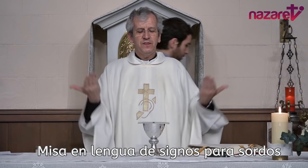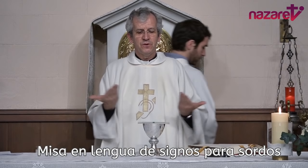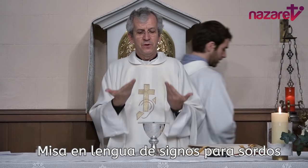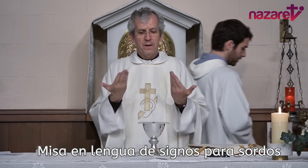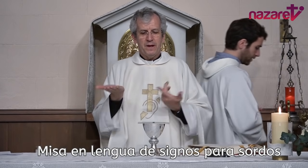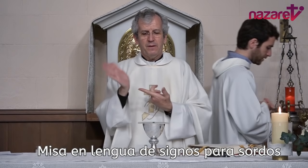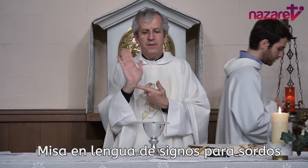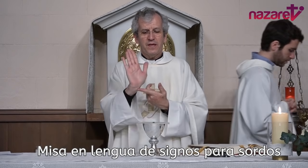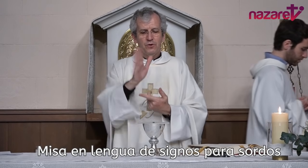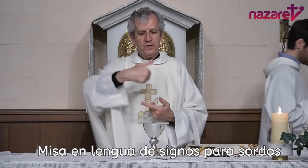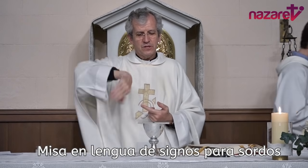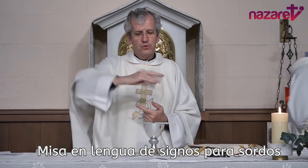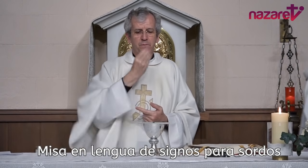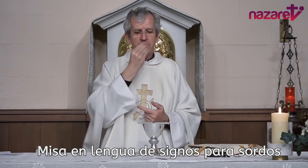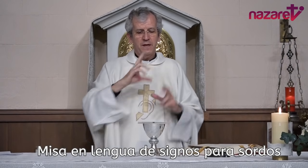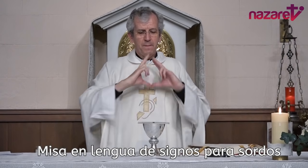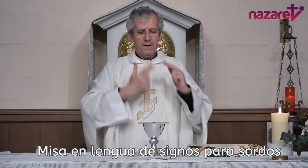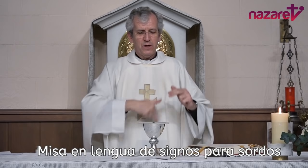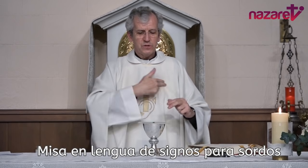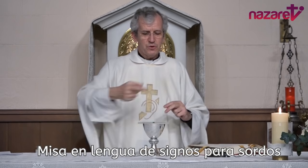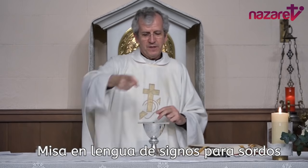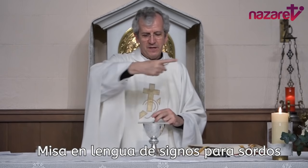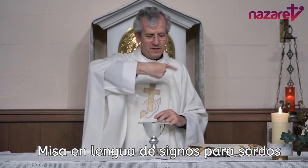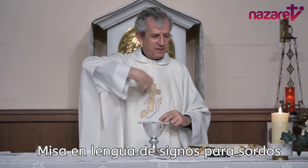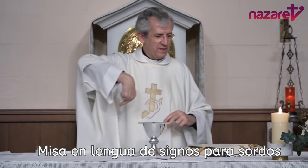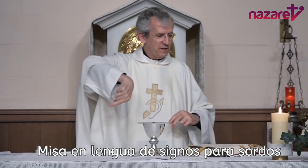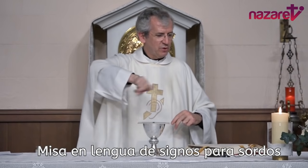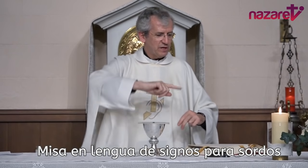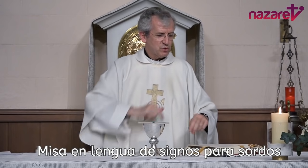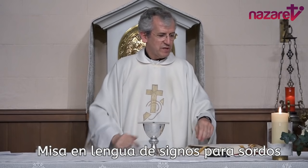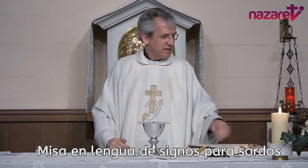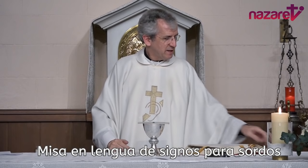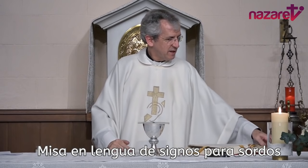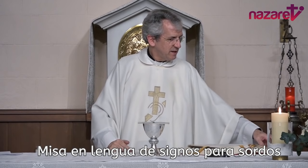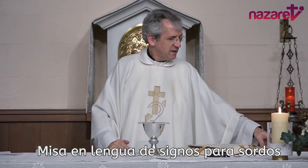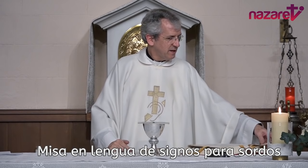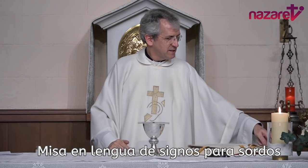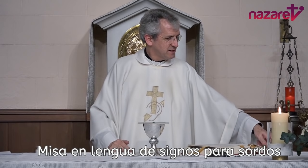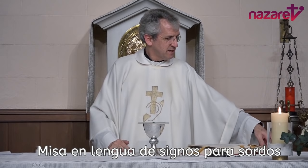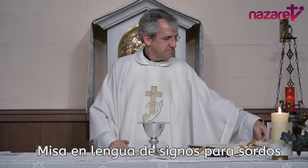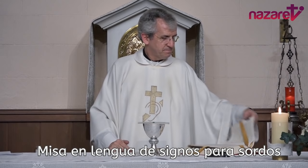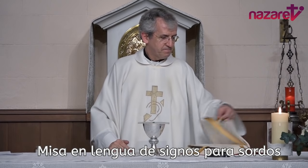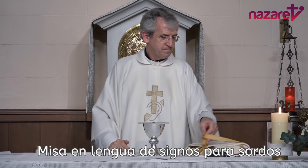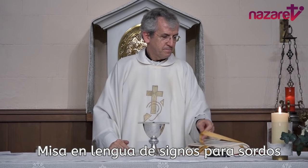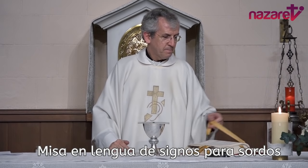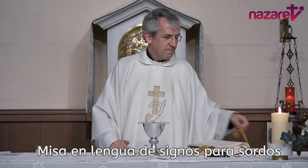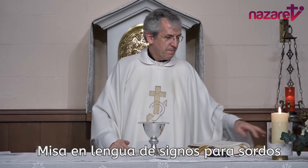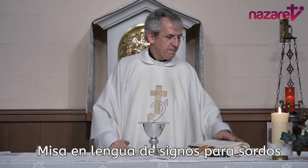sacrificio para alabanza y gloria de su nombre, para nuestro bien y el de toda su santa Iglesia.